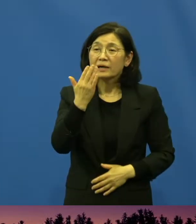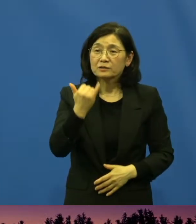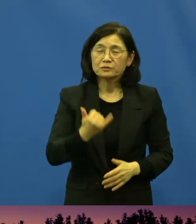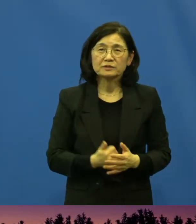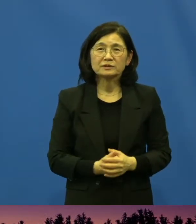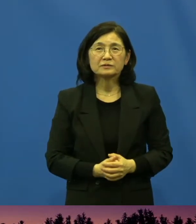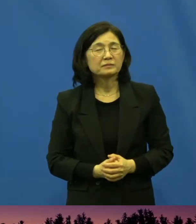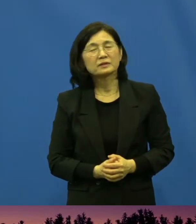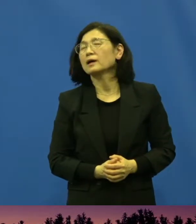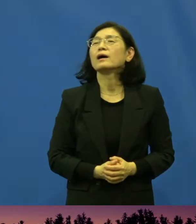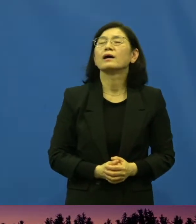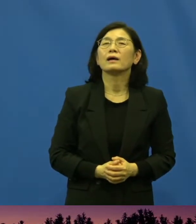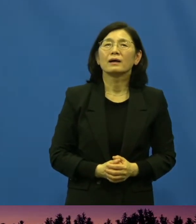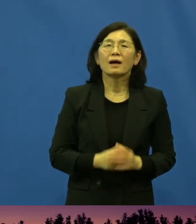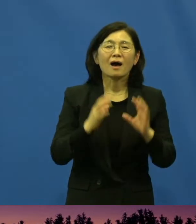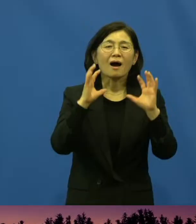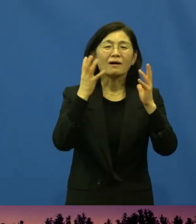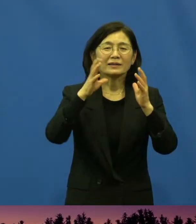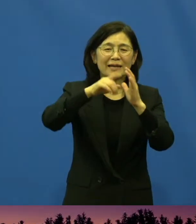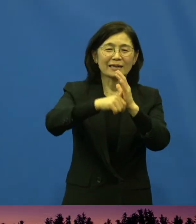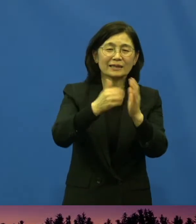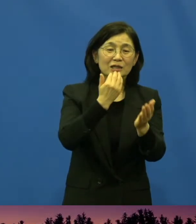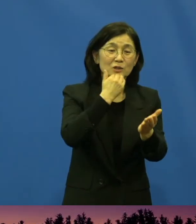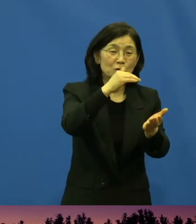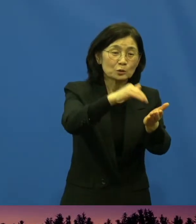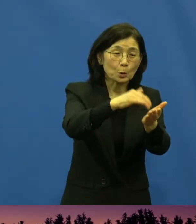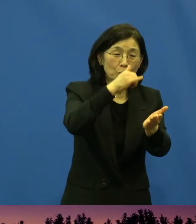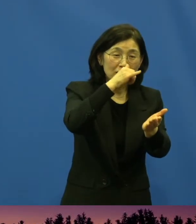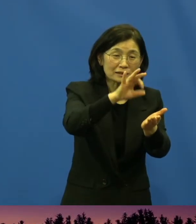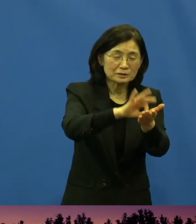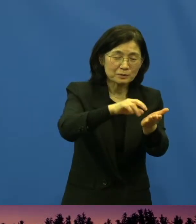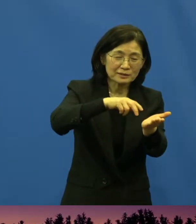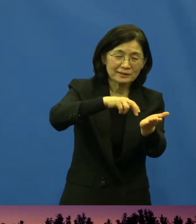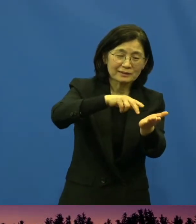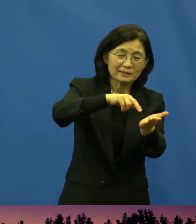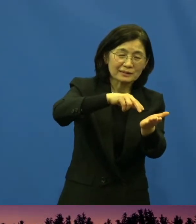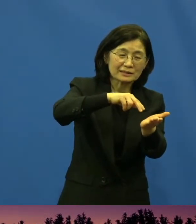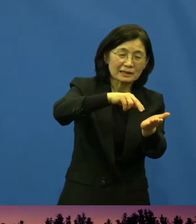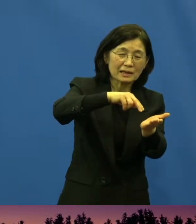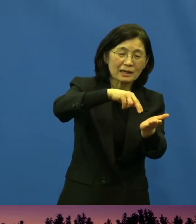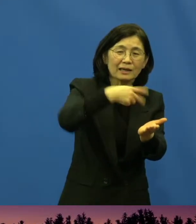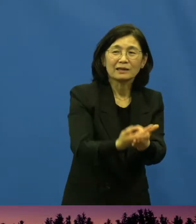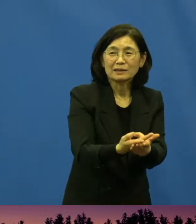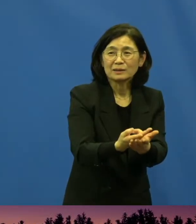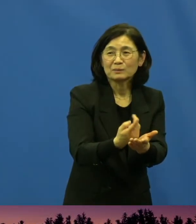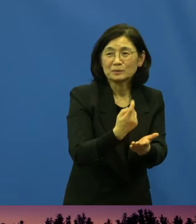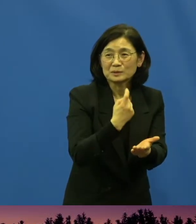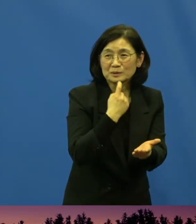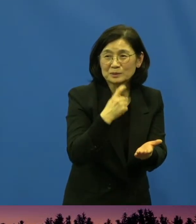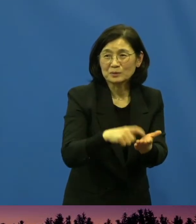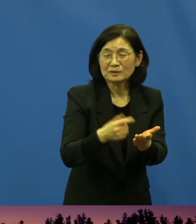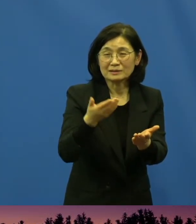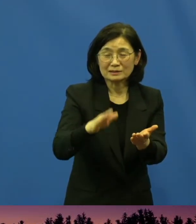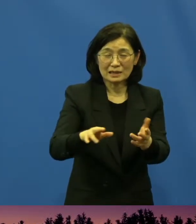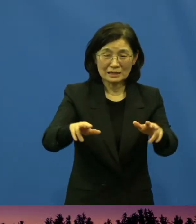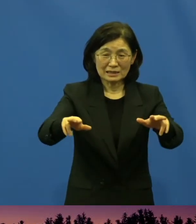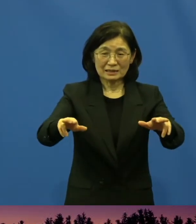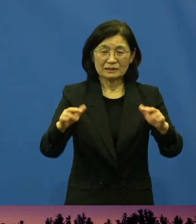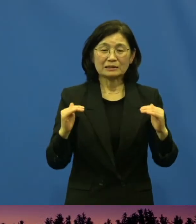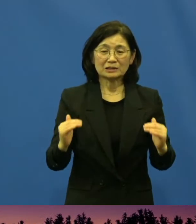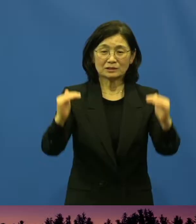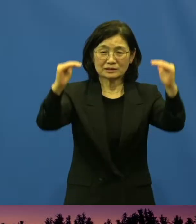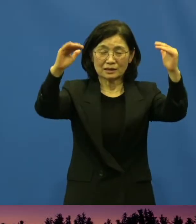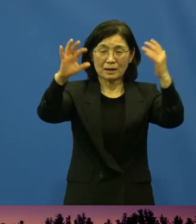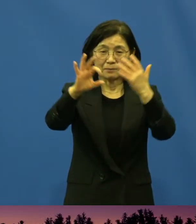아이가 크면 그 정도가 아니에요. 장애물을 뛰어넘기도 해요. 왜? 성장했으니 껑충 뛰어버려요. 옛날엔